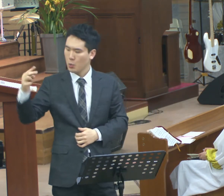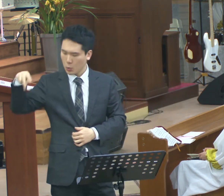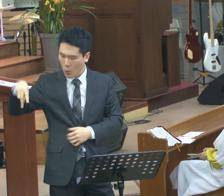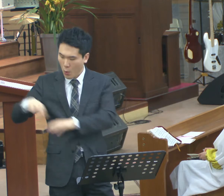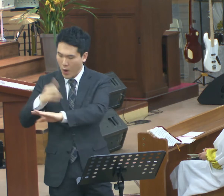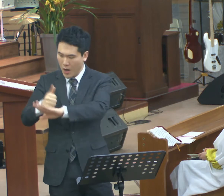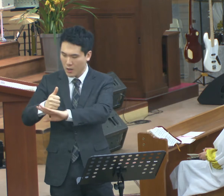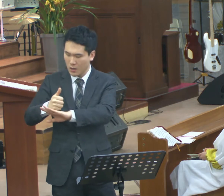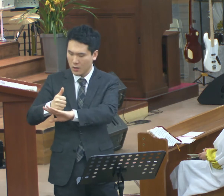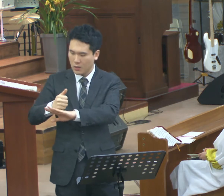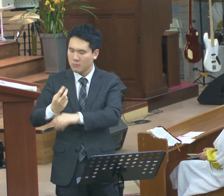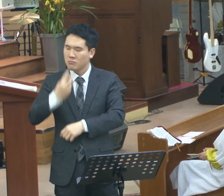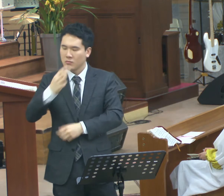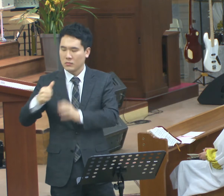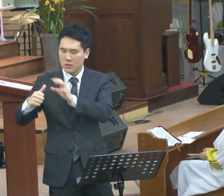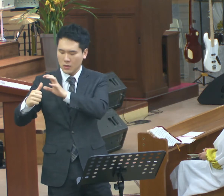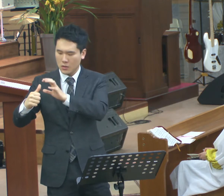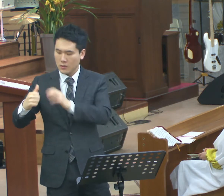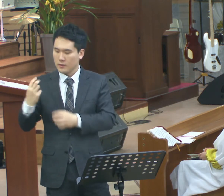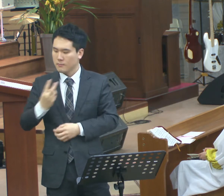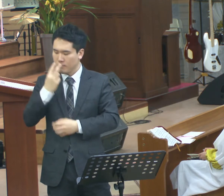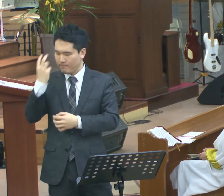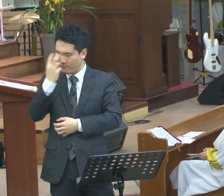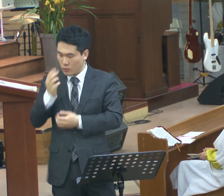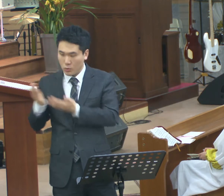성도 여러분, 이제 고난주간이 다가오는데